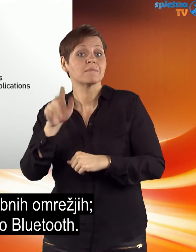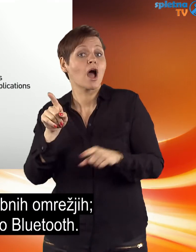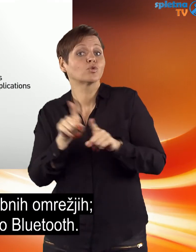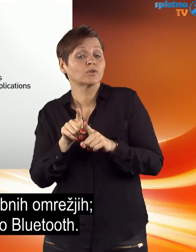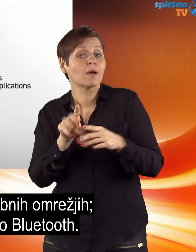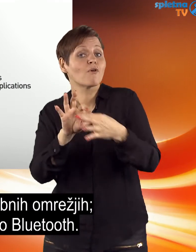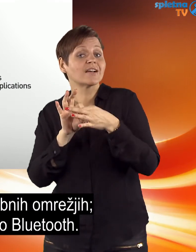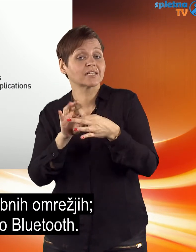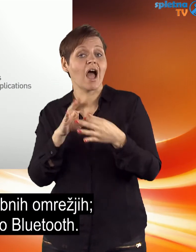Bluetooth.